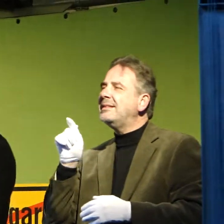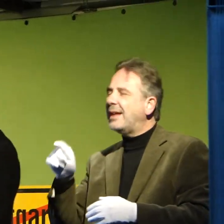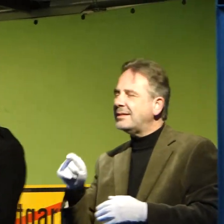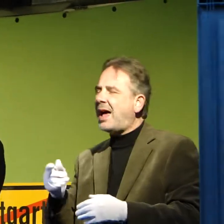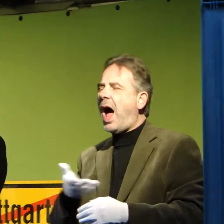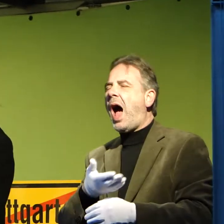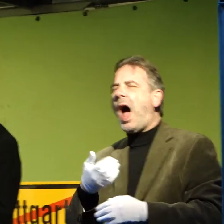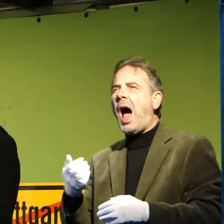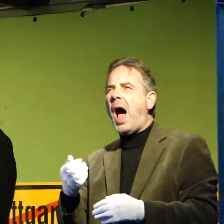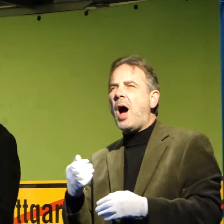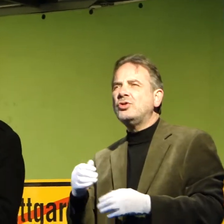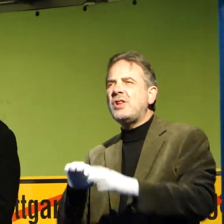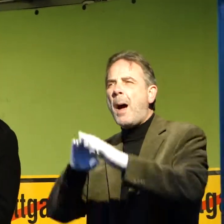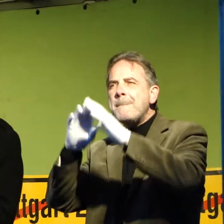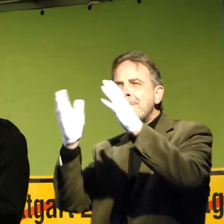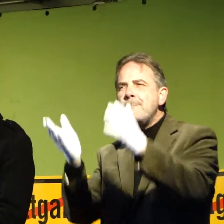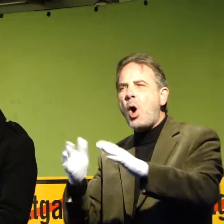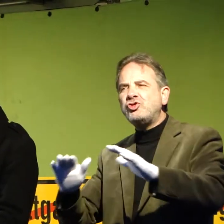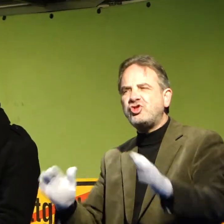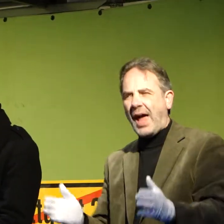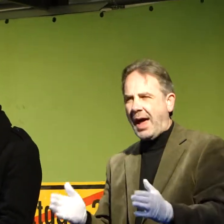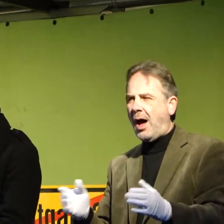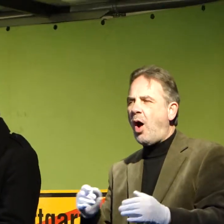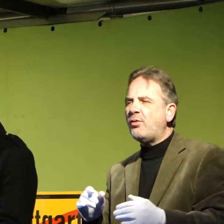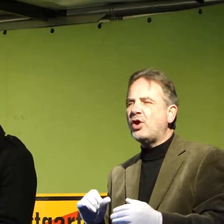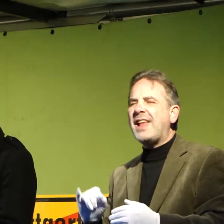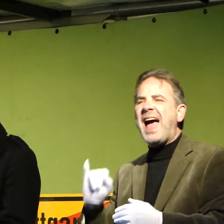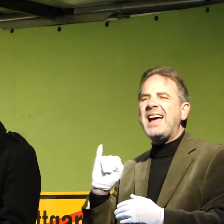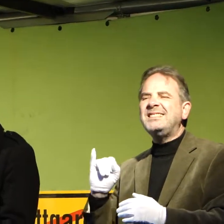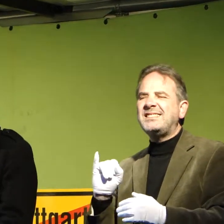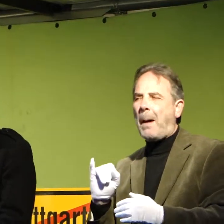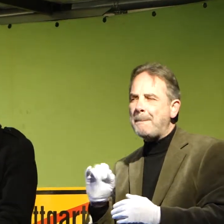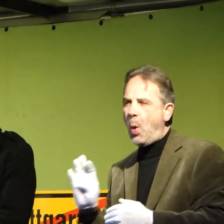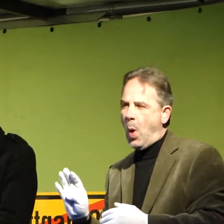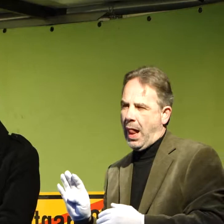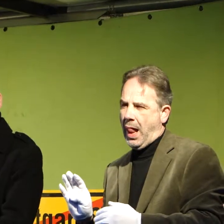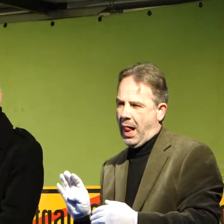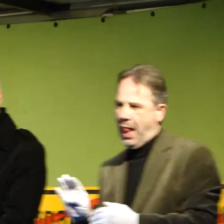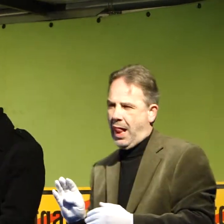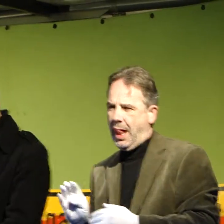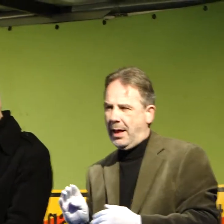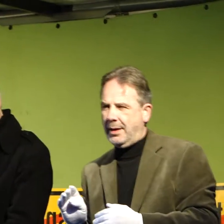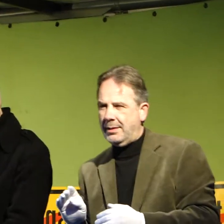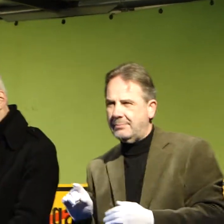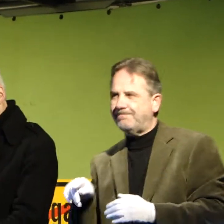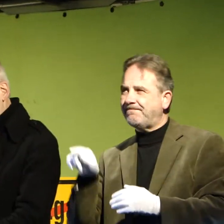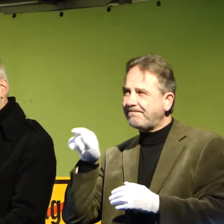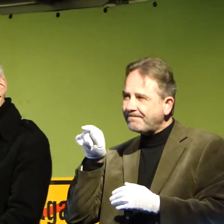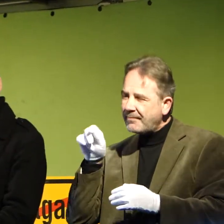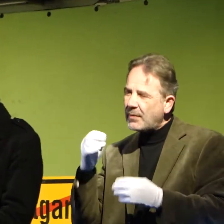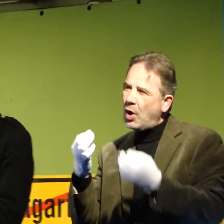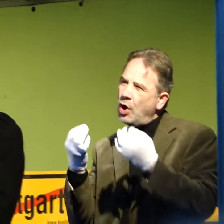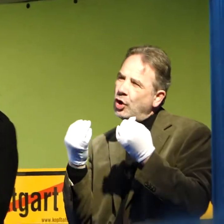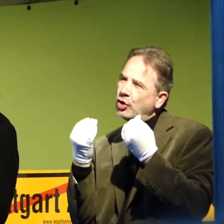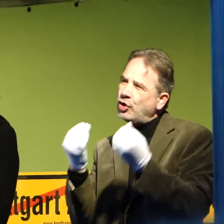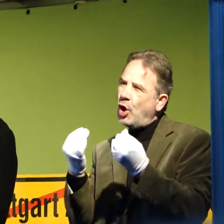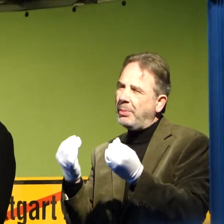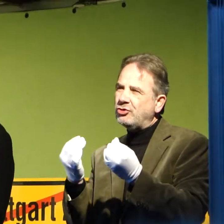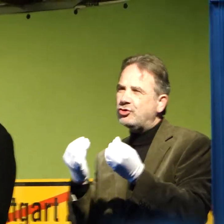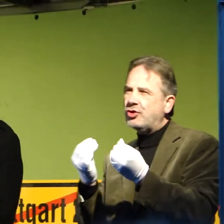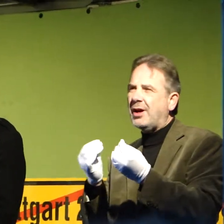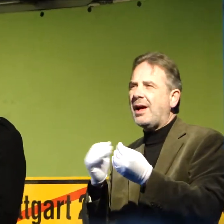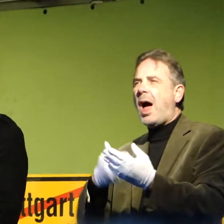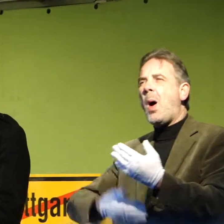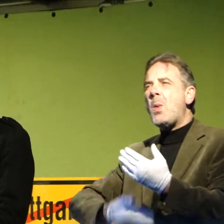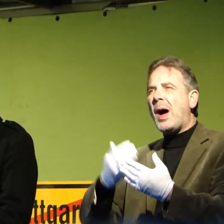Moscheen von Istanbul. Es ist der typische Wandaufbau der Moschee an genau der Wand, die in Richtung